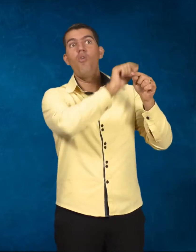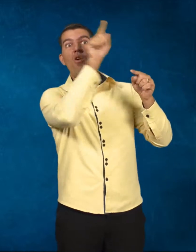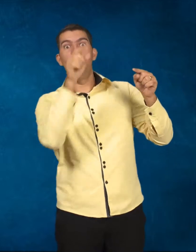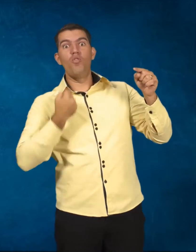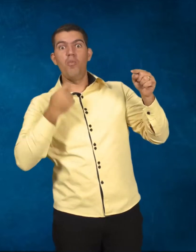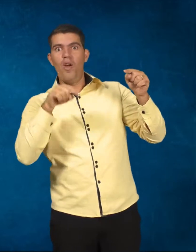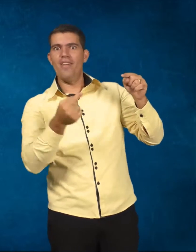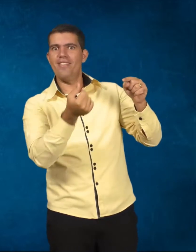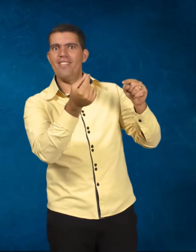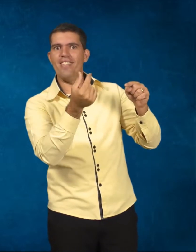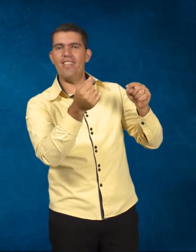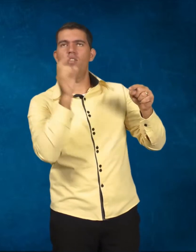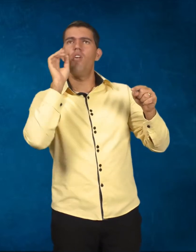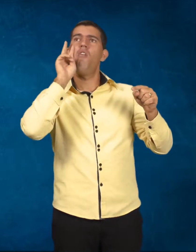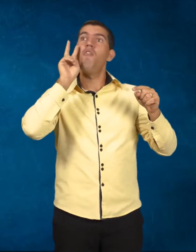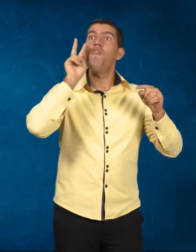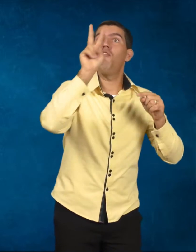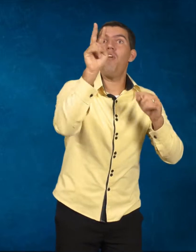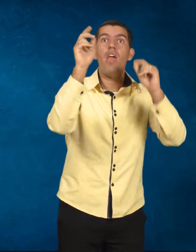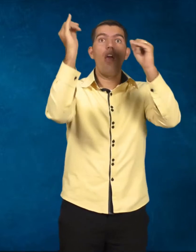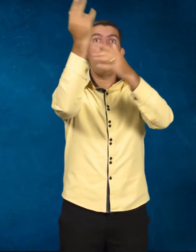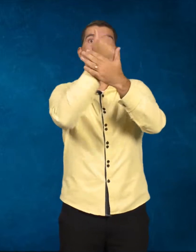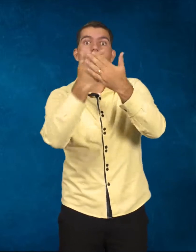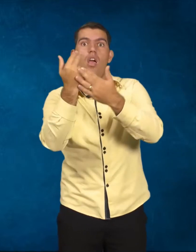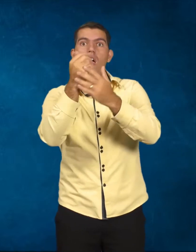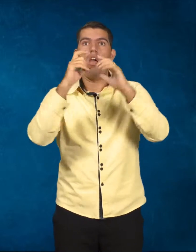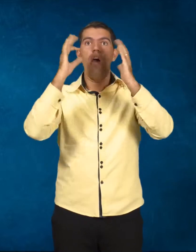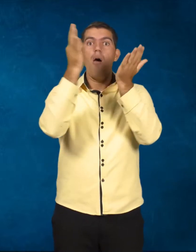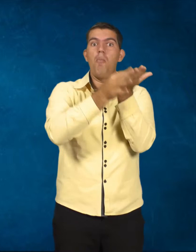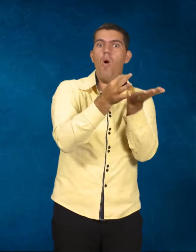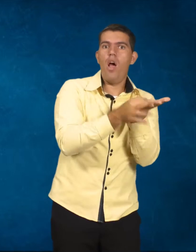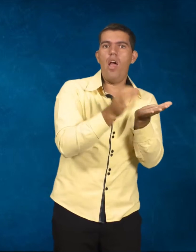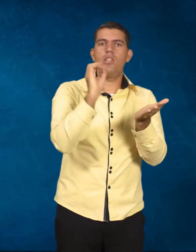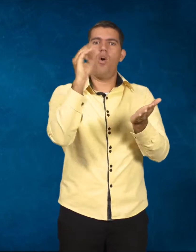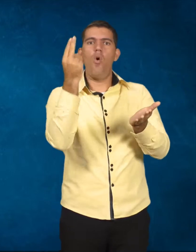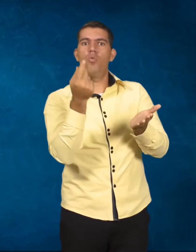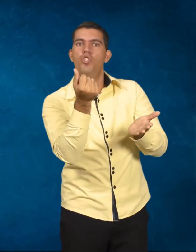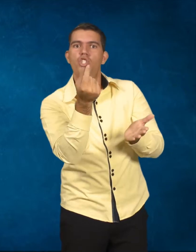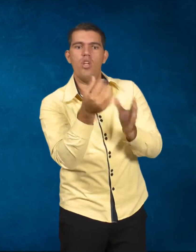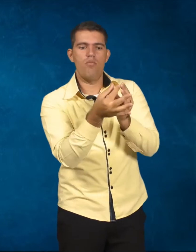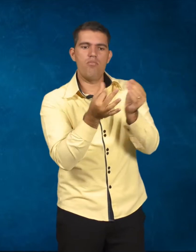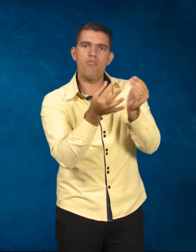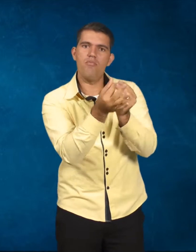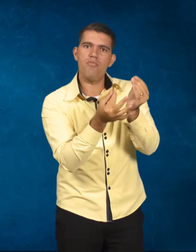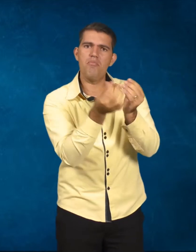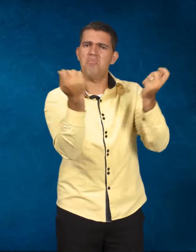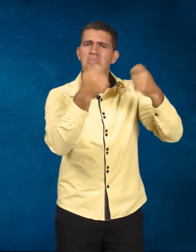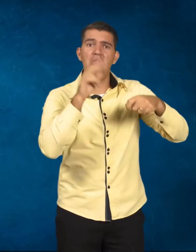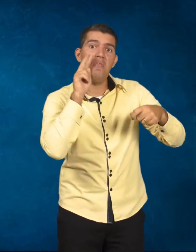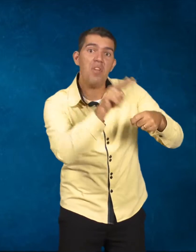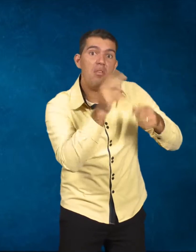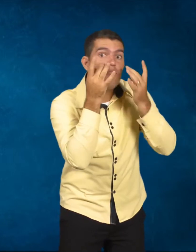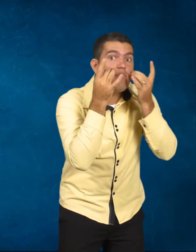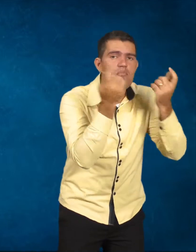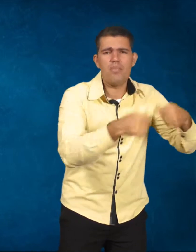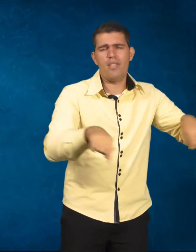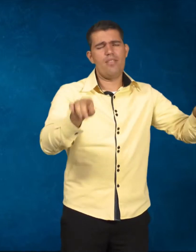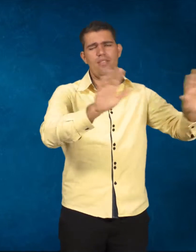precisa haver um ícone, ou seja, o desenho de uma moeda ou de uma cédula. Não. A criança já lida